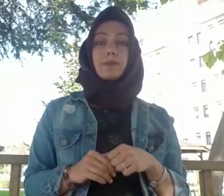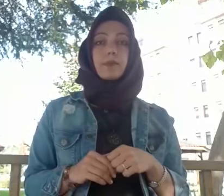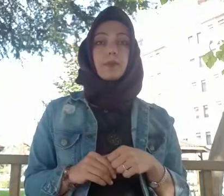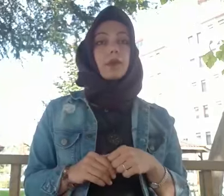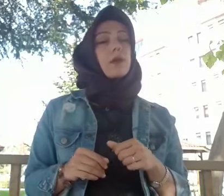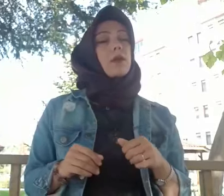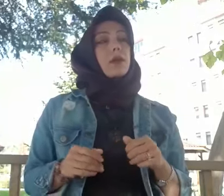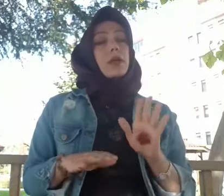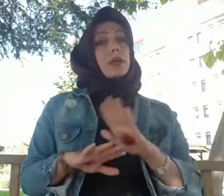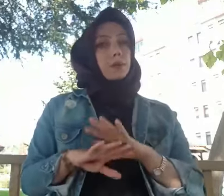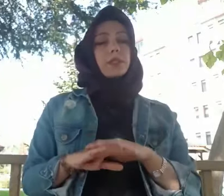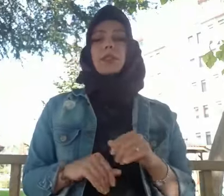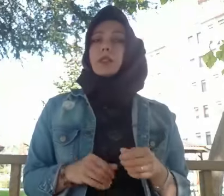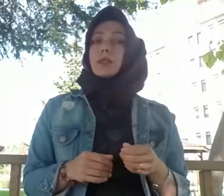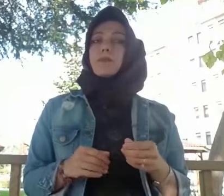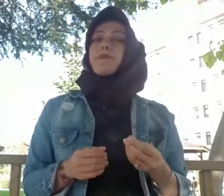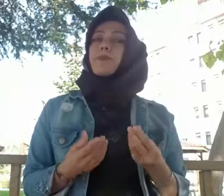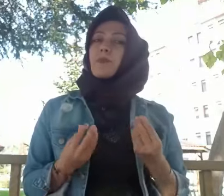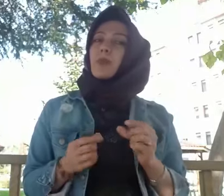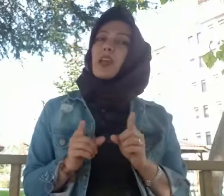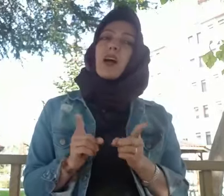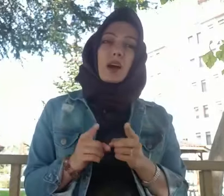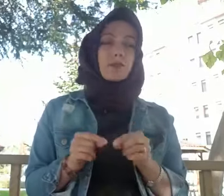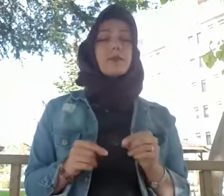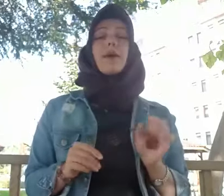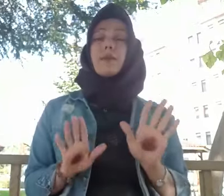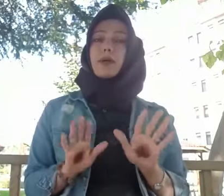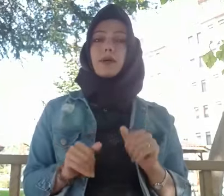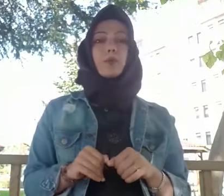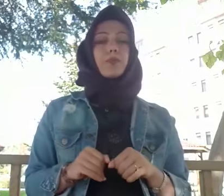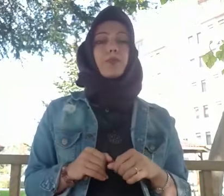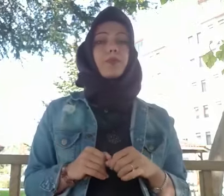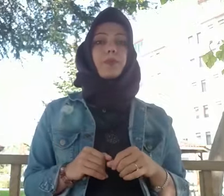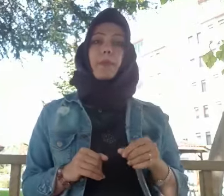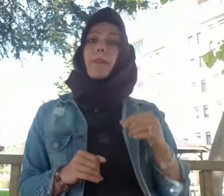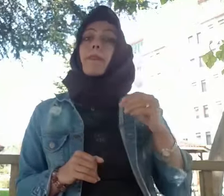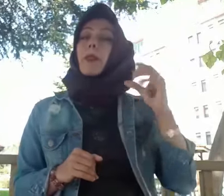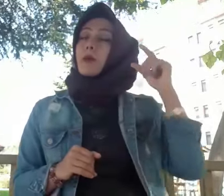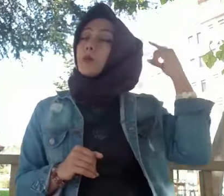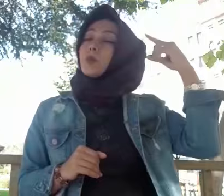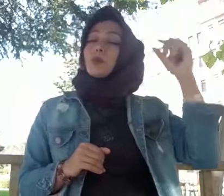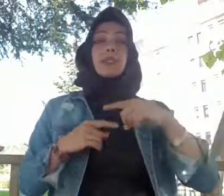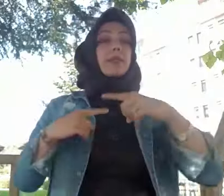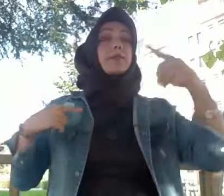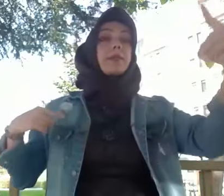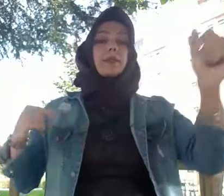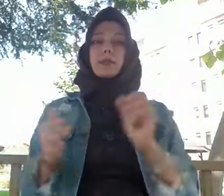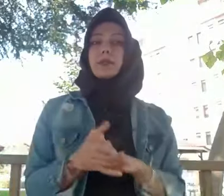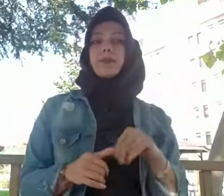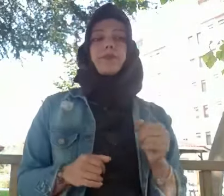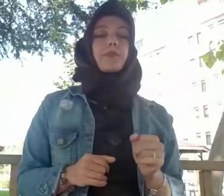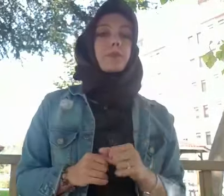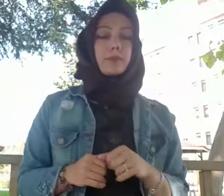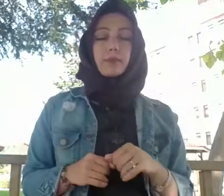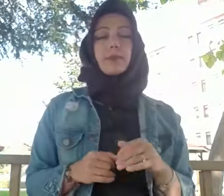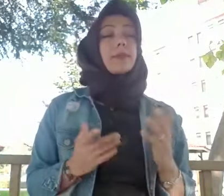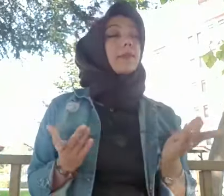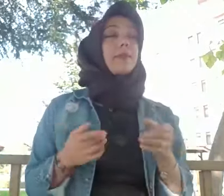Yapacaklarım sınırlı ama ufkum geniş. Ne mutlu hayallerim var.